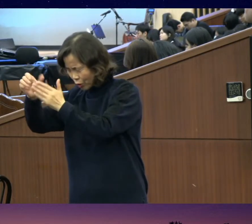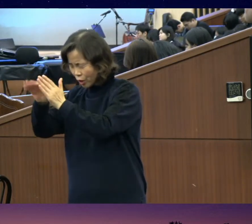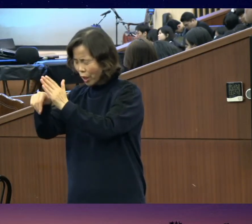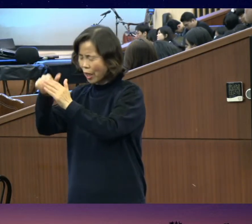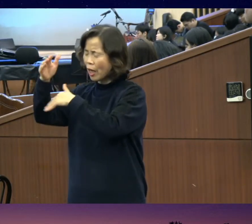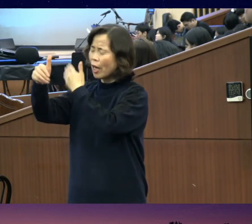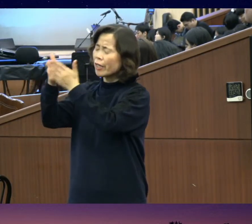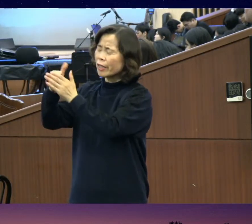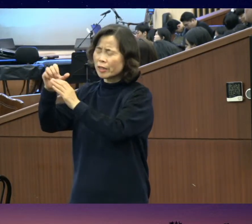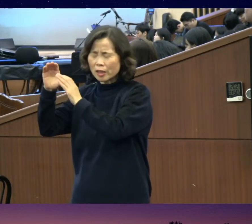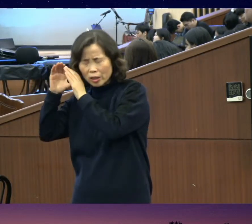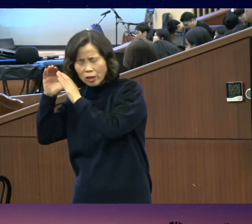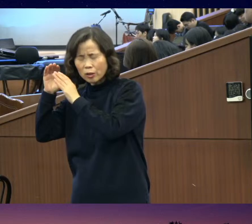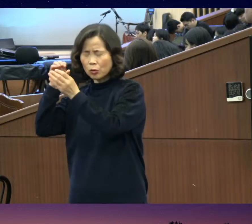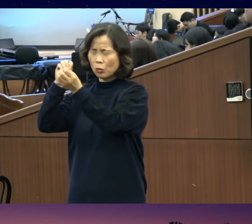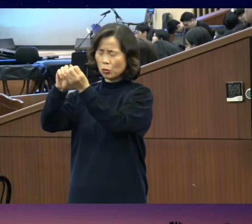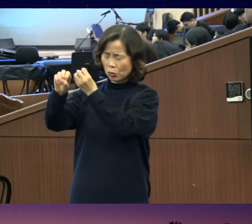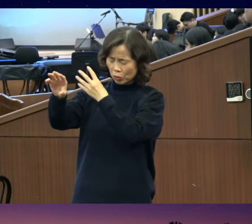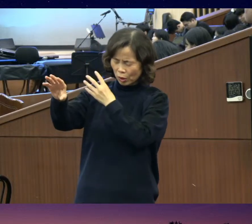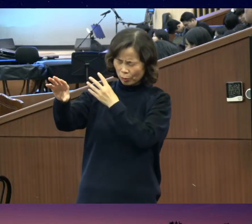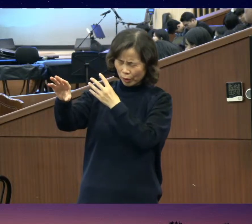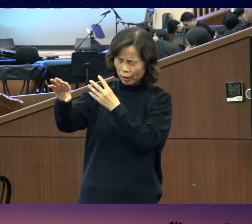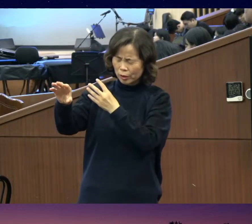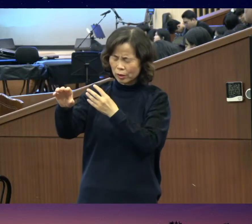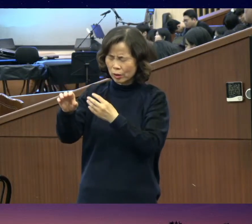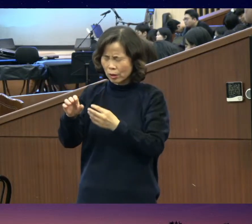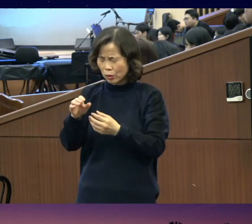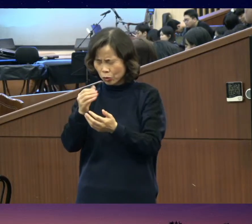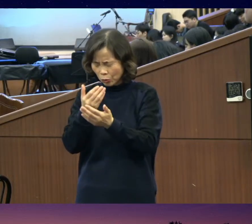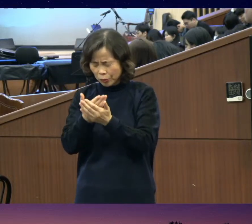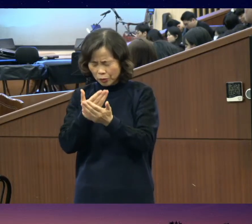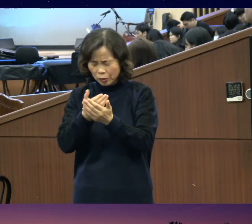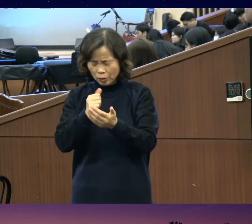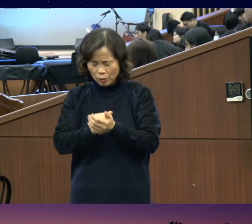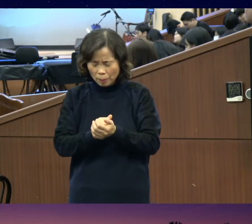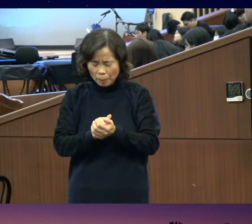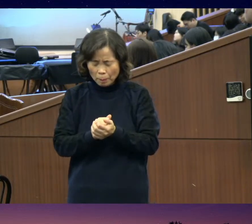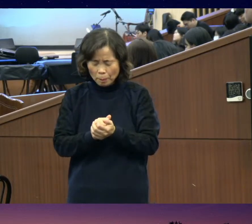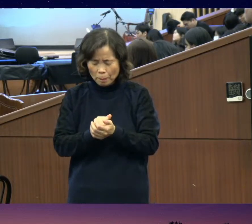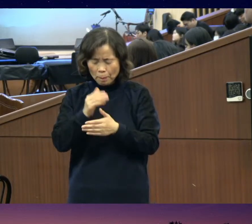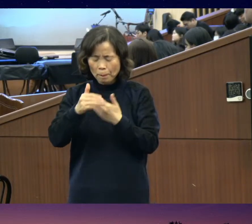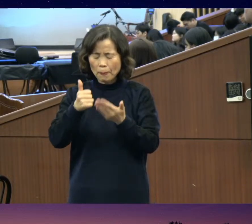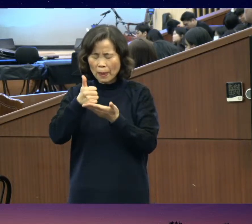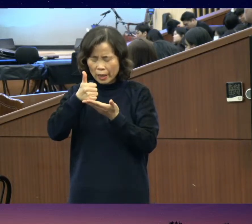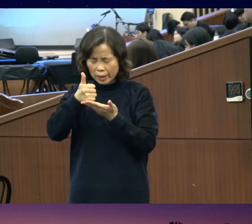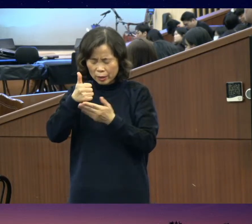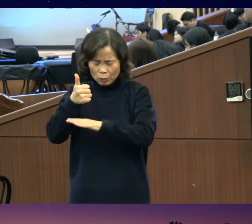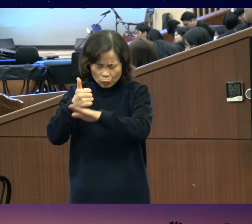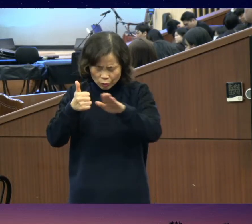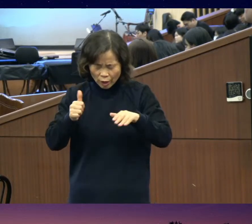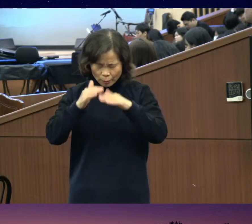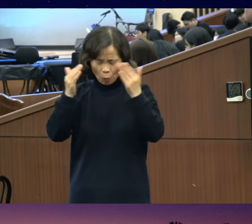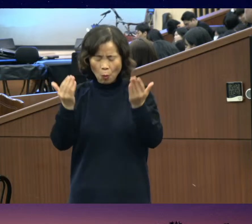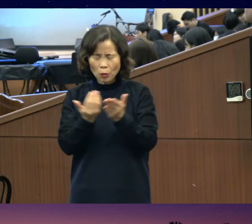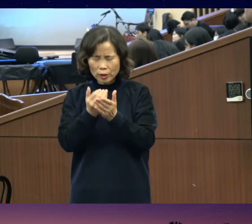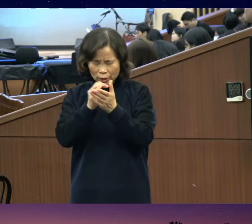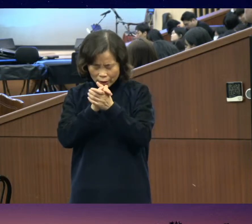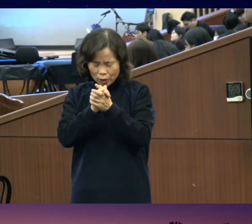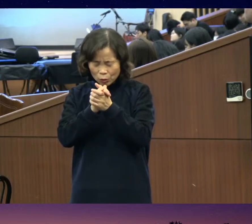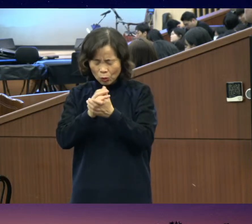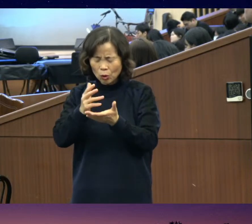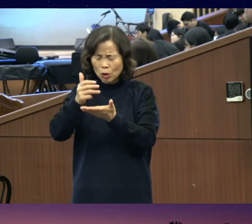하나님께서 들으시고 응답하시는 복된 밤 되게 하여 주시옵소서. 하나님, 우리의 모든 기도를